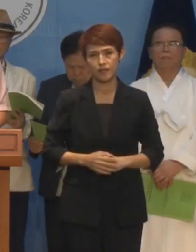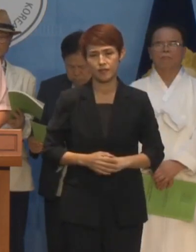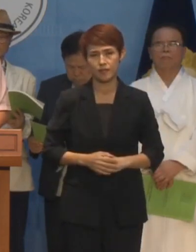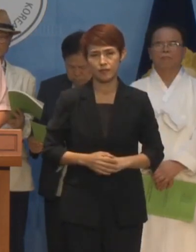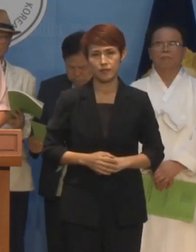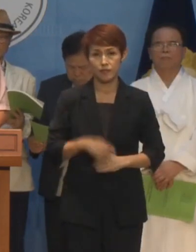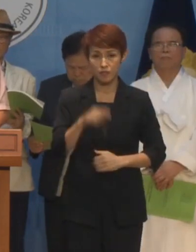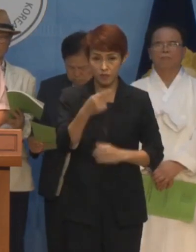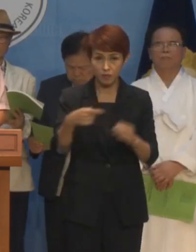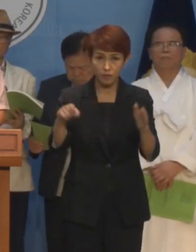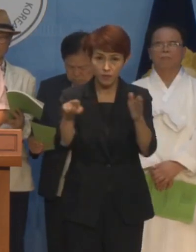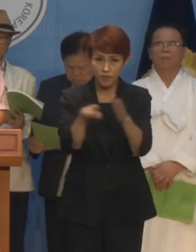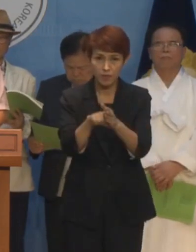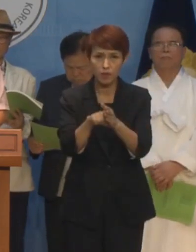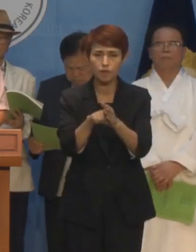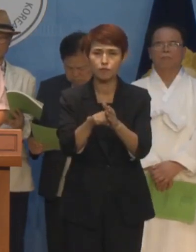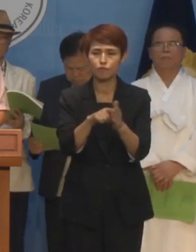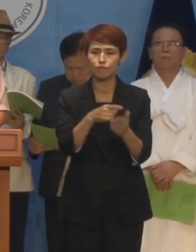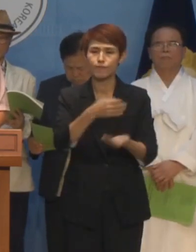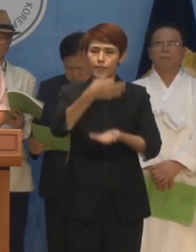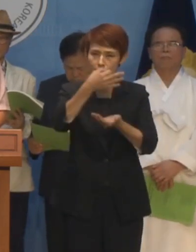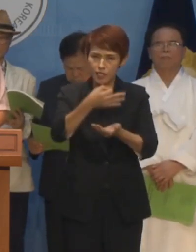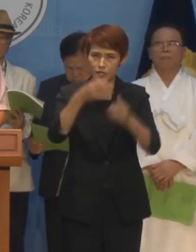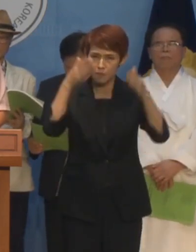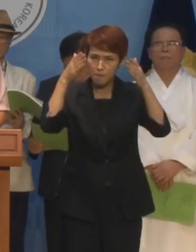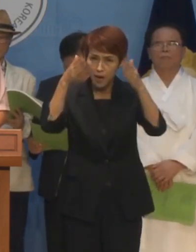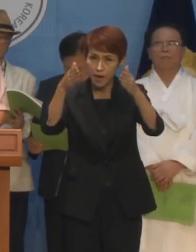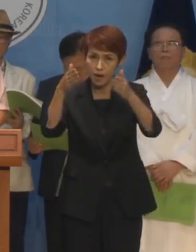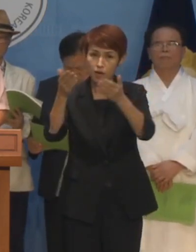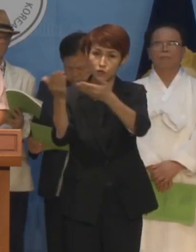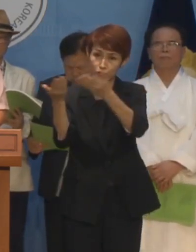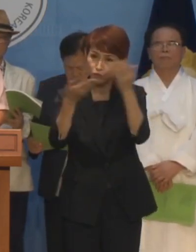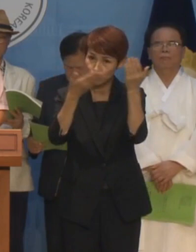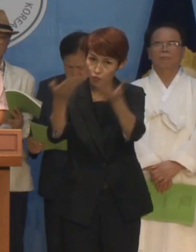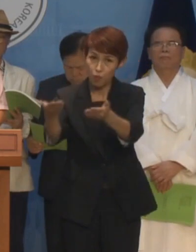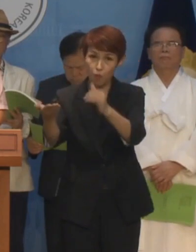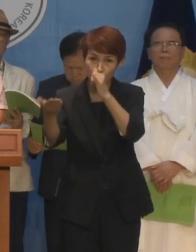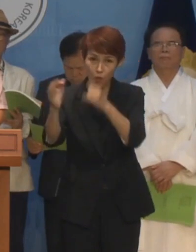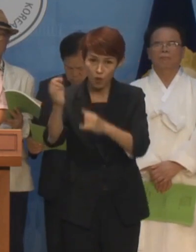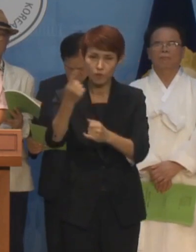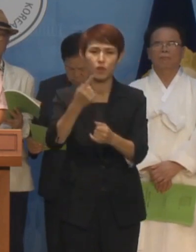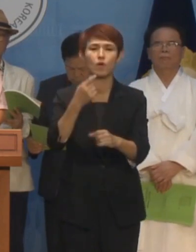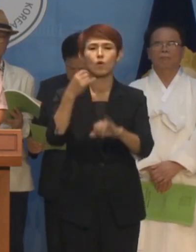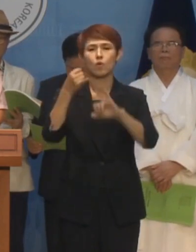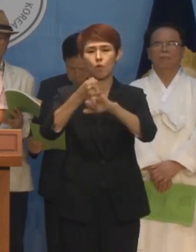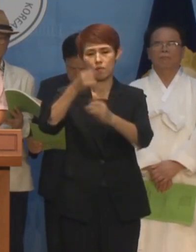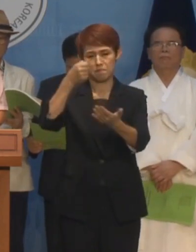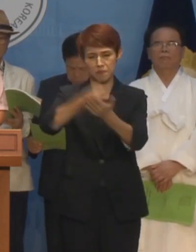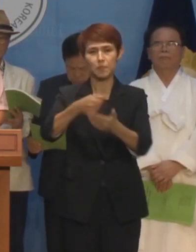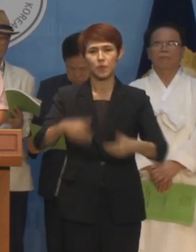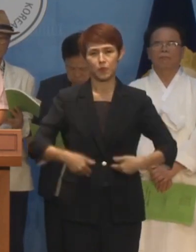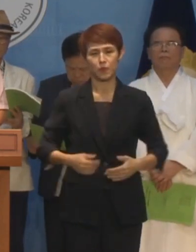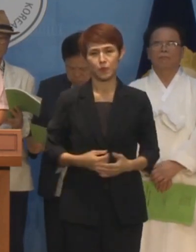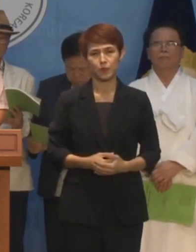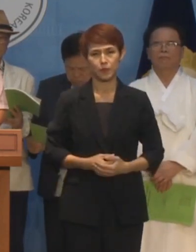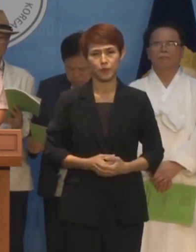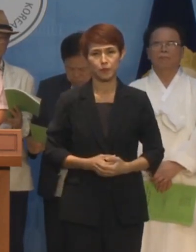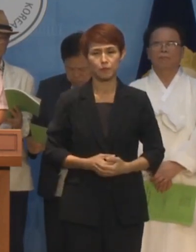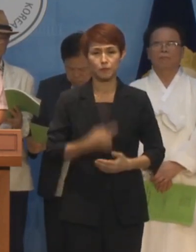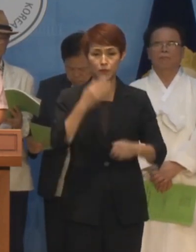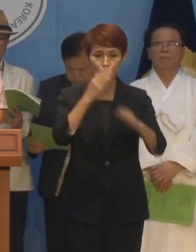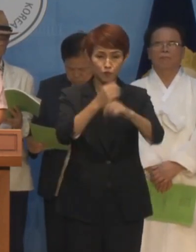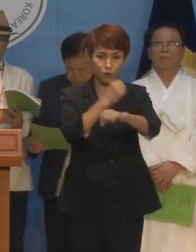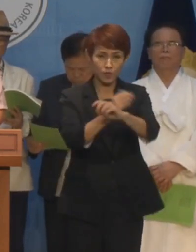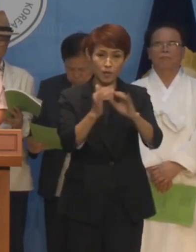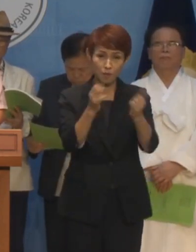하도록 분명한 가치와 방향을 제시하기에 제정되어져야 한다. 하나,